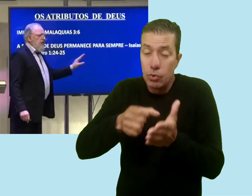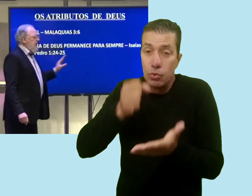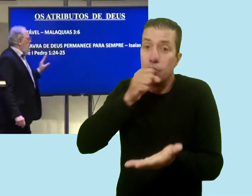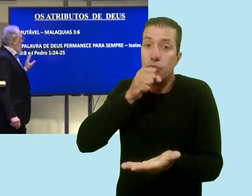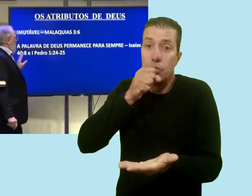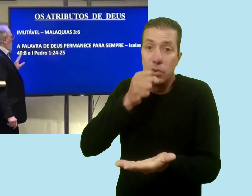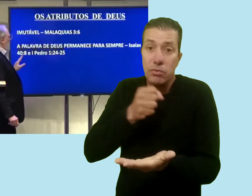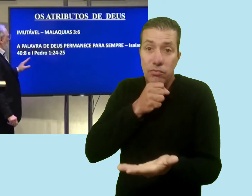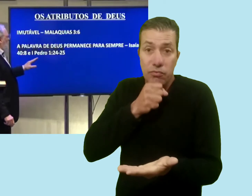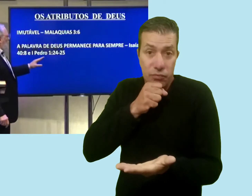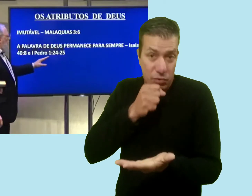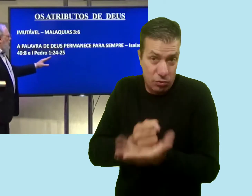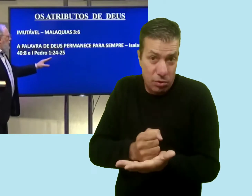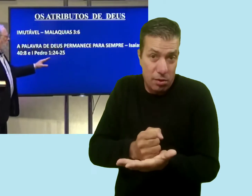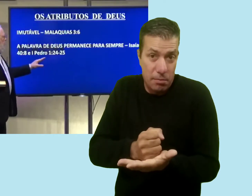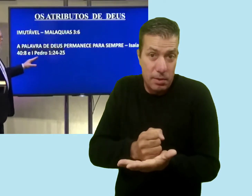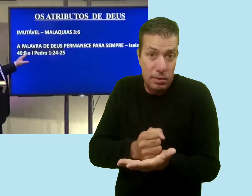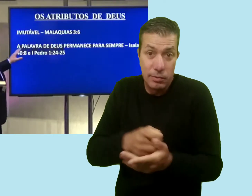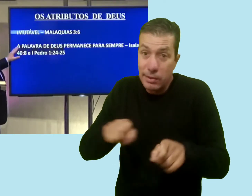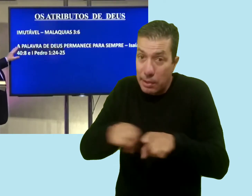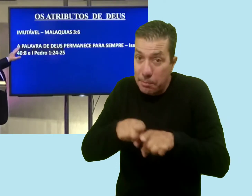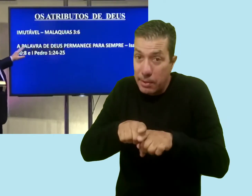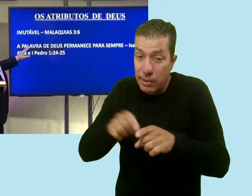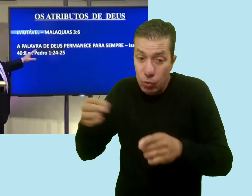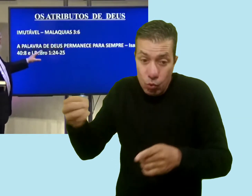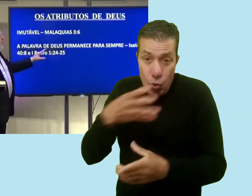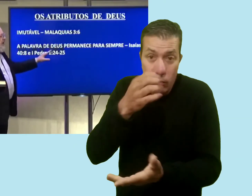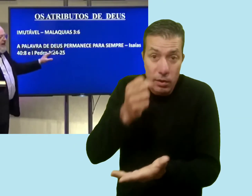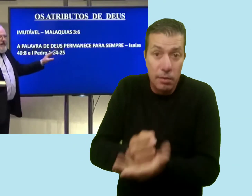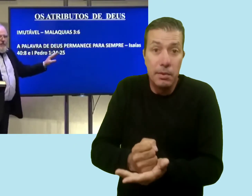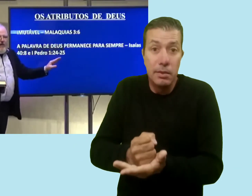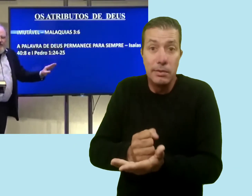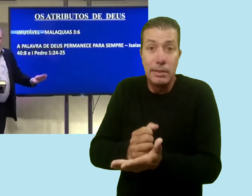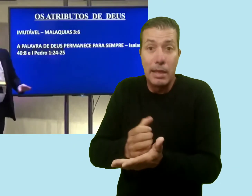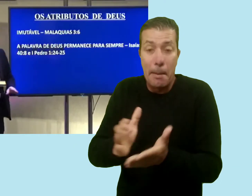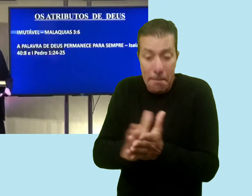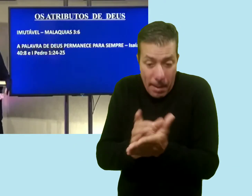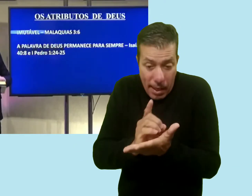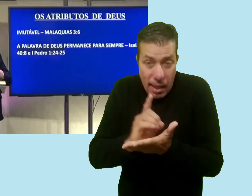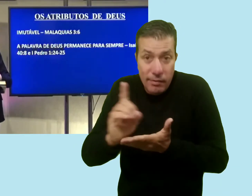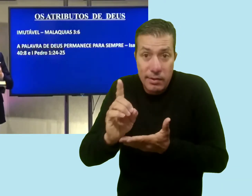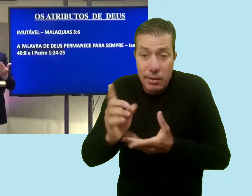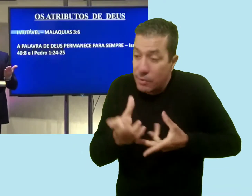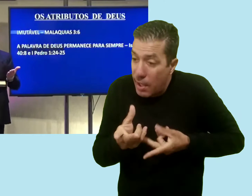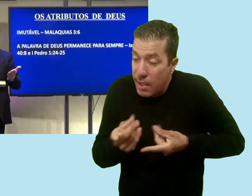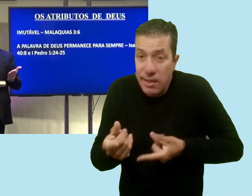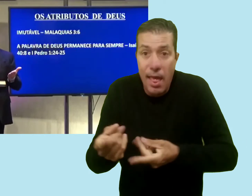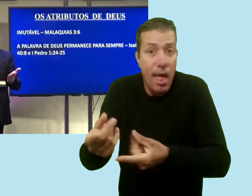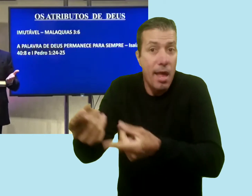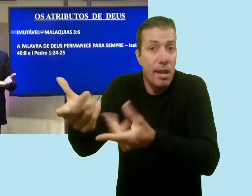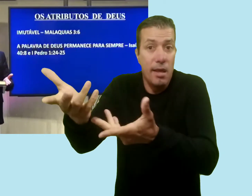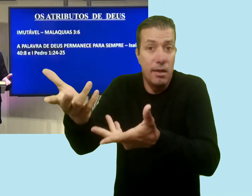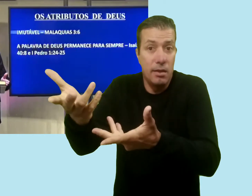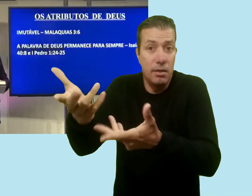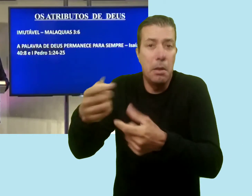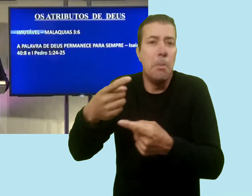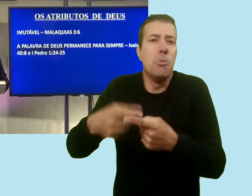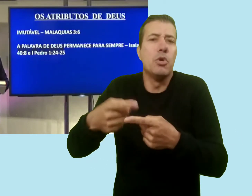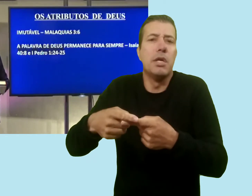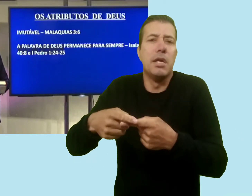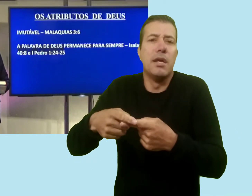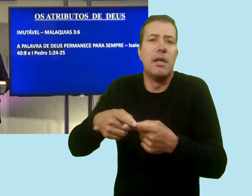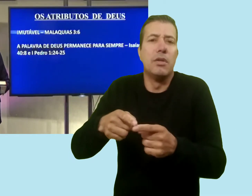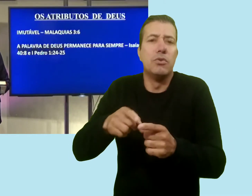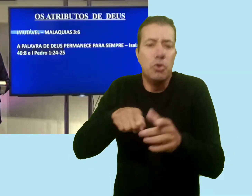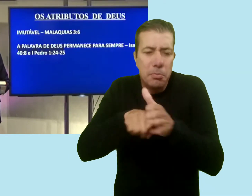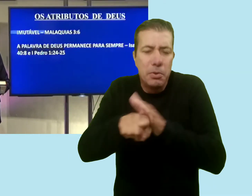Antigo Testamento quanto no Novo, que a palavra de Deus permanece para sempre. E por que eu estou te perguntando se a palavra de Deus